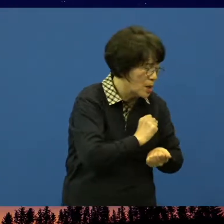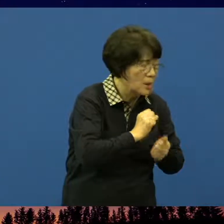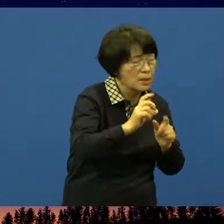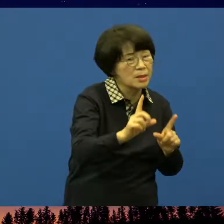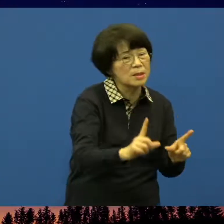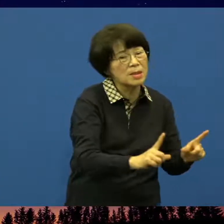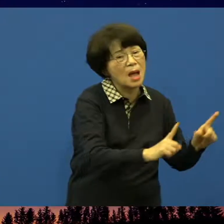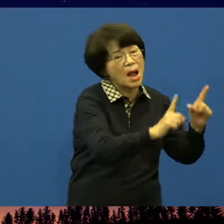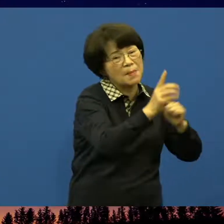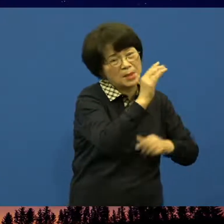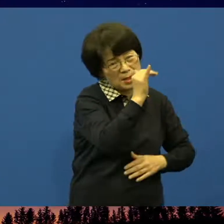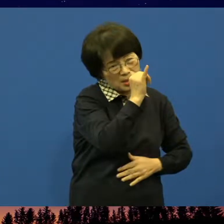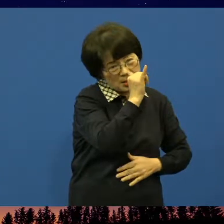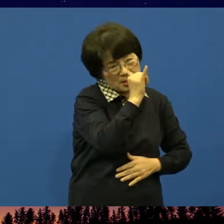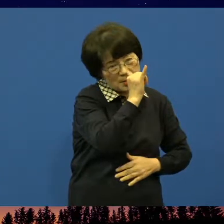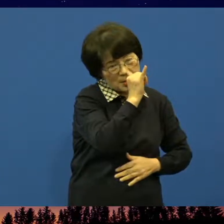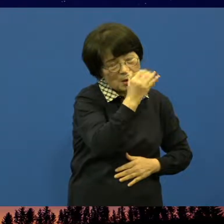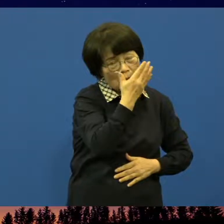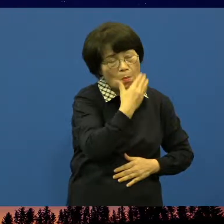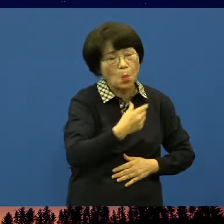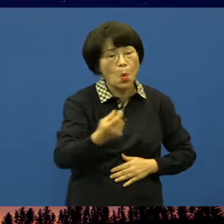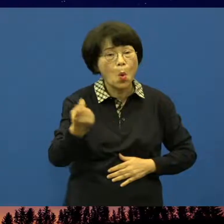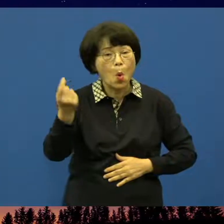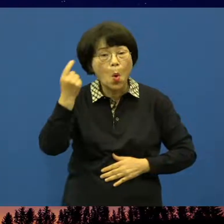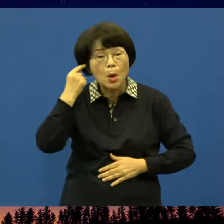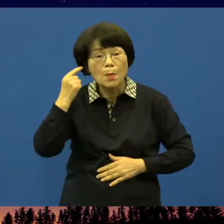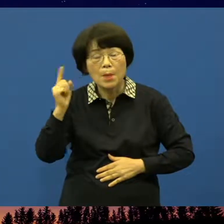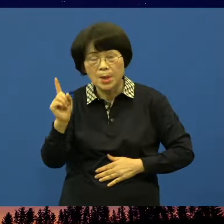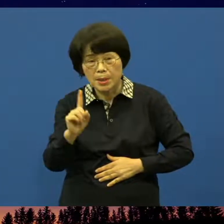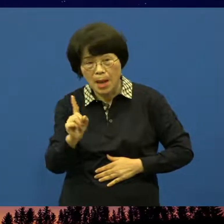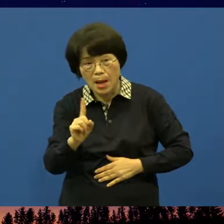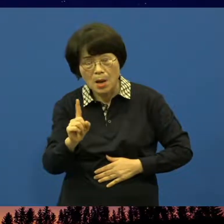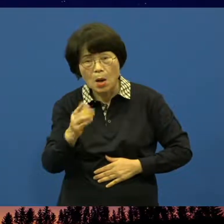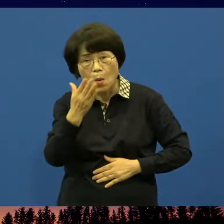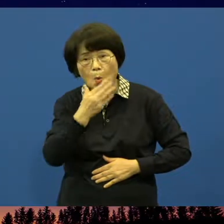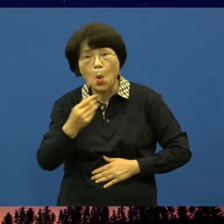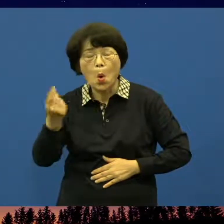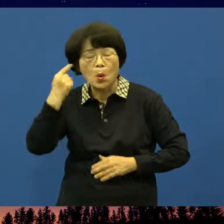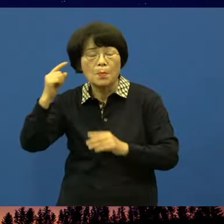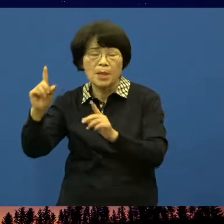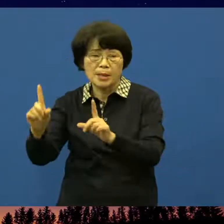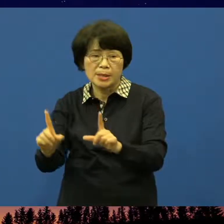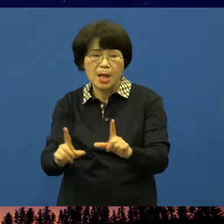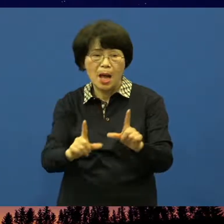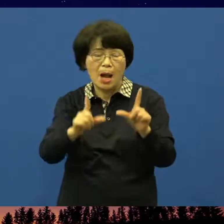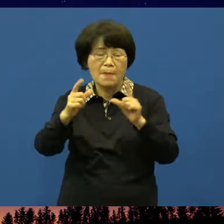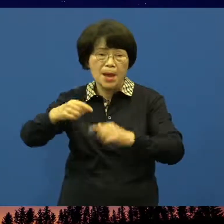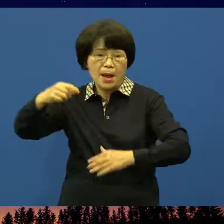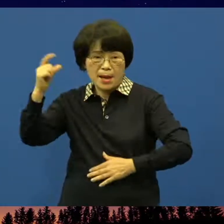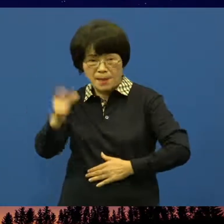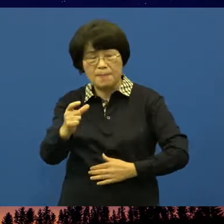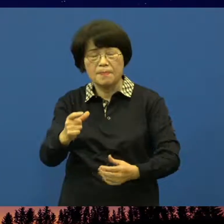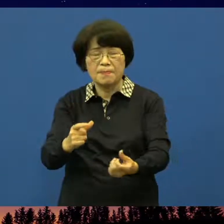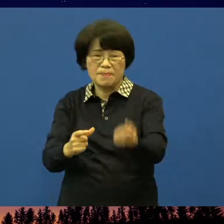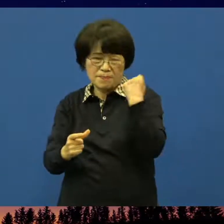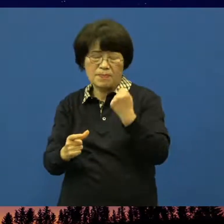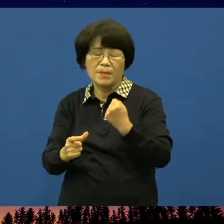삶을 살았던 거죠. 복음의 삶은 그게 아니에요. 복음의 삶은 강력한 것입니다.